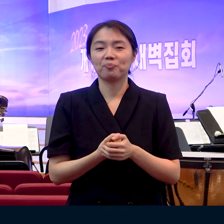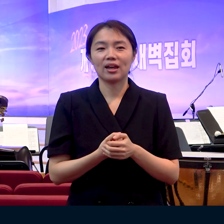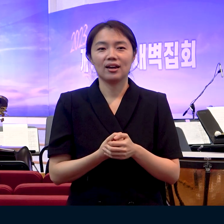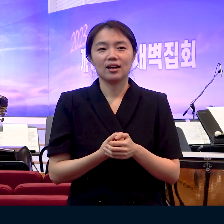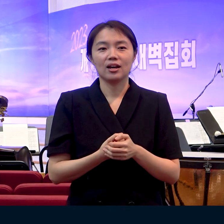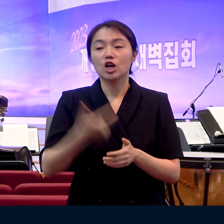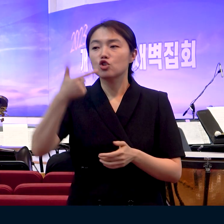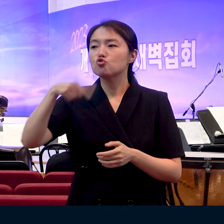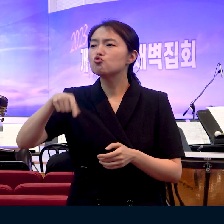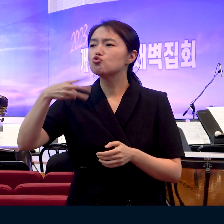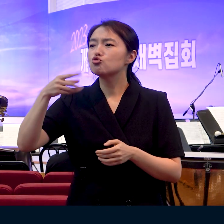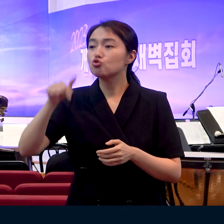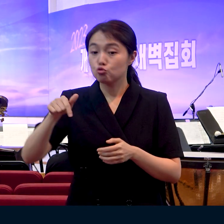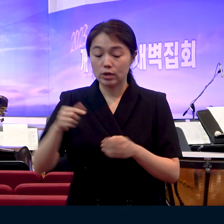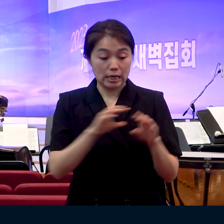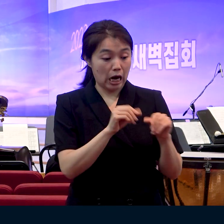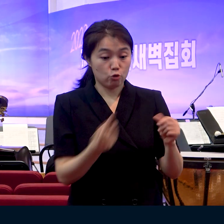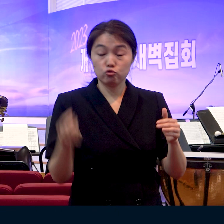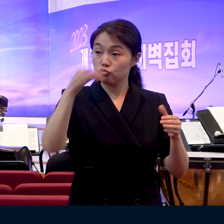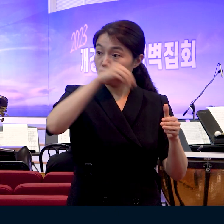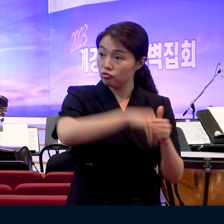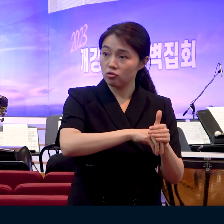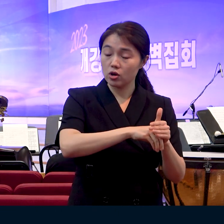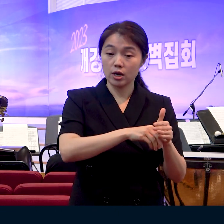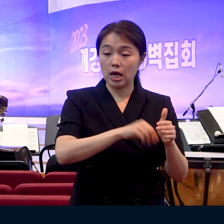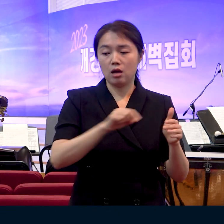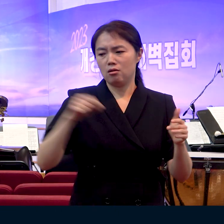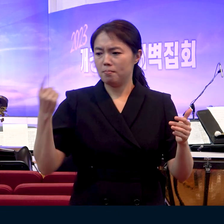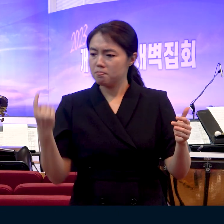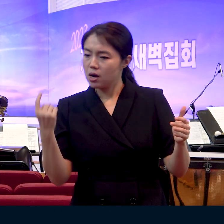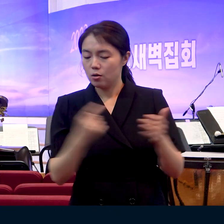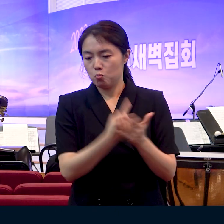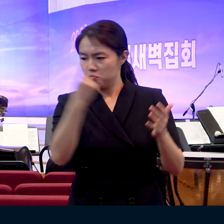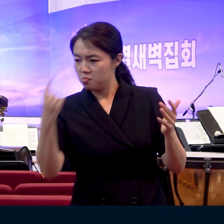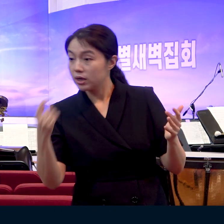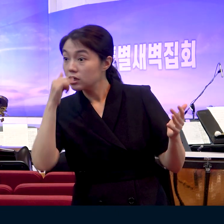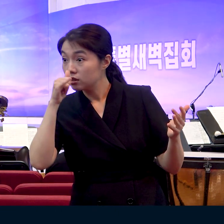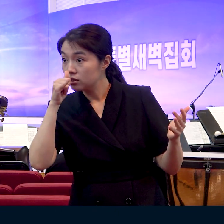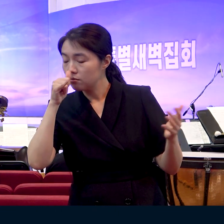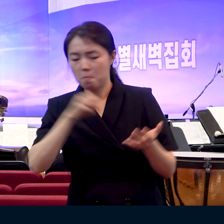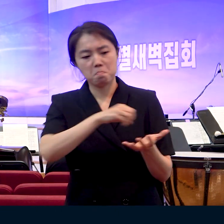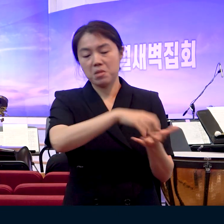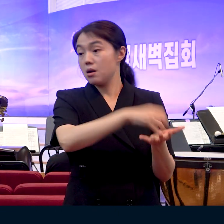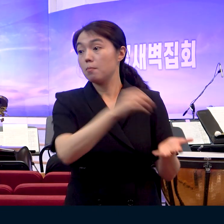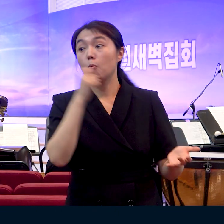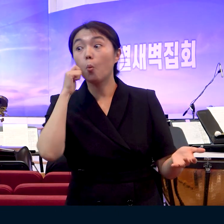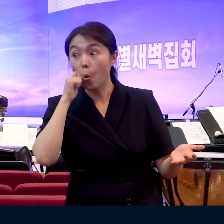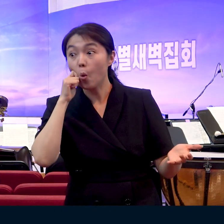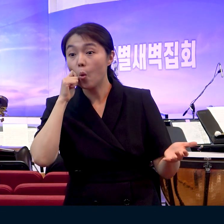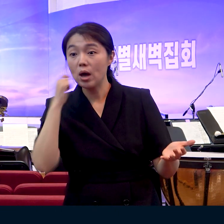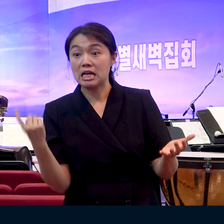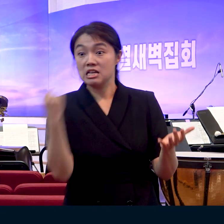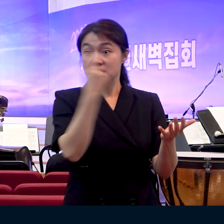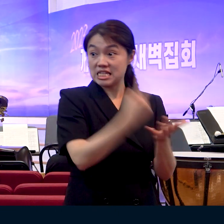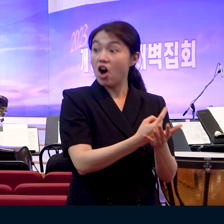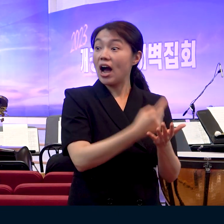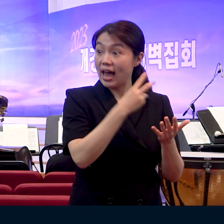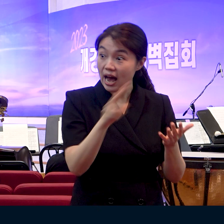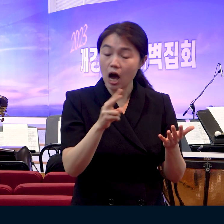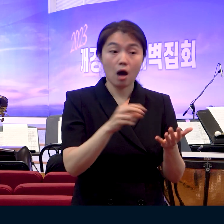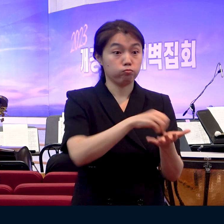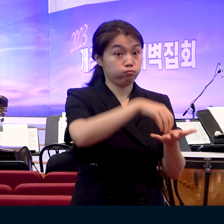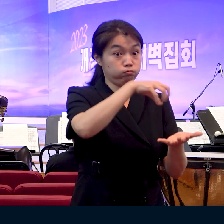가루 속에 들어가지 않으면 그거는 절대 부풀릴 수가 없어요. 누룩 지들끼리만 있어가지고 무슨 부풀리는 역사가